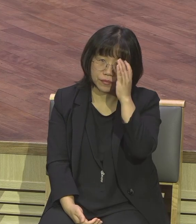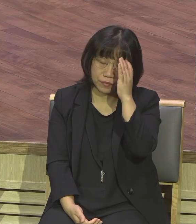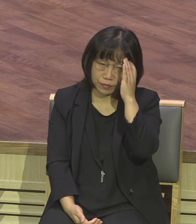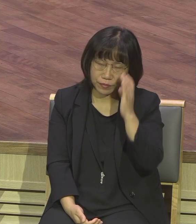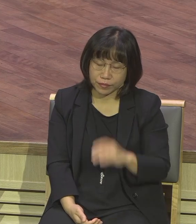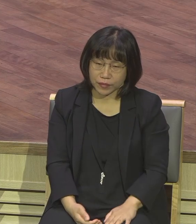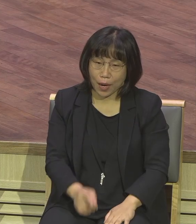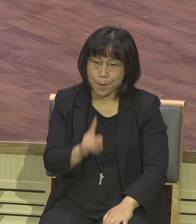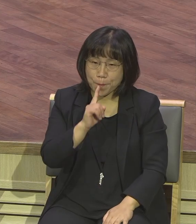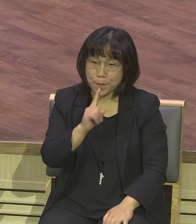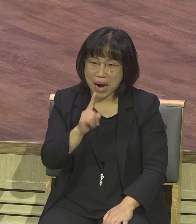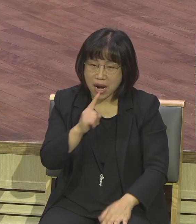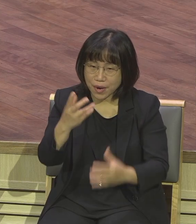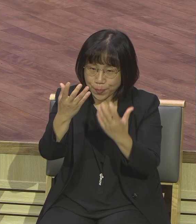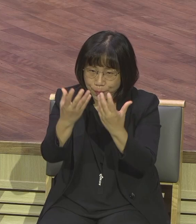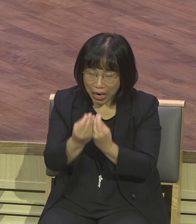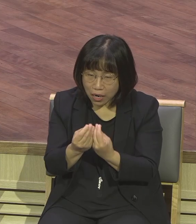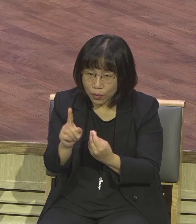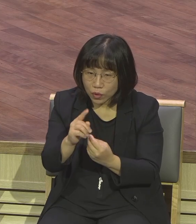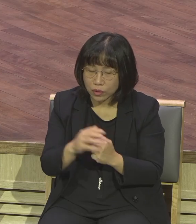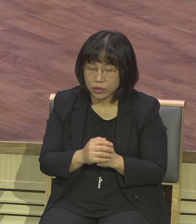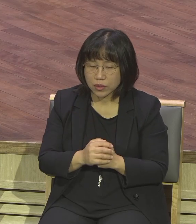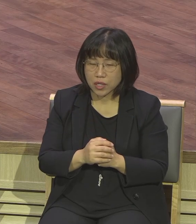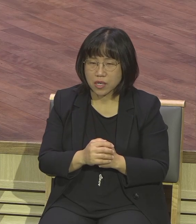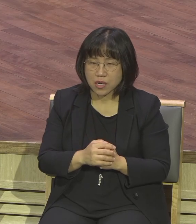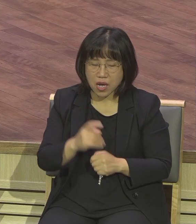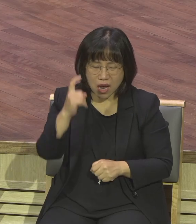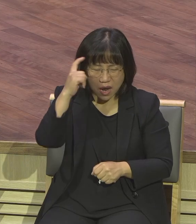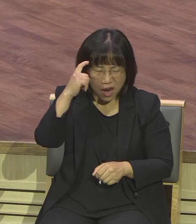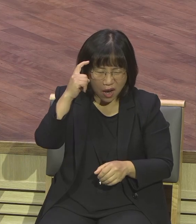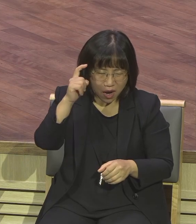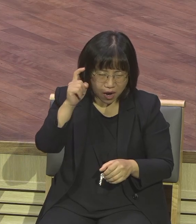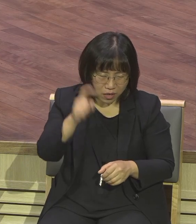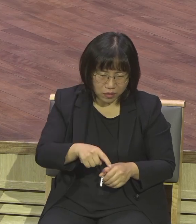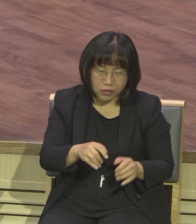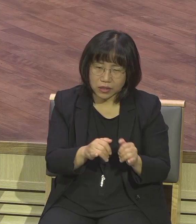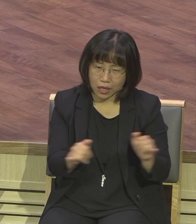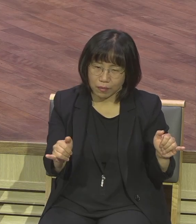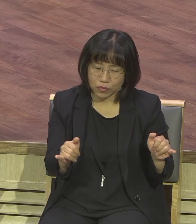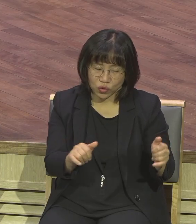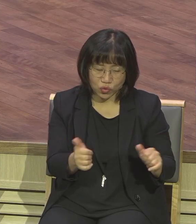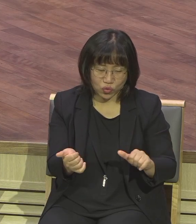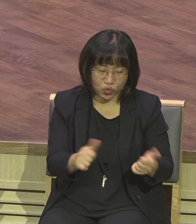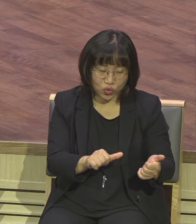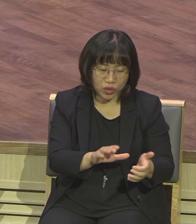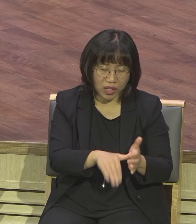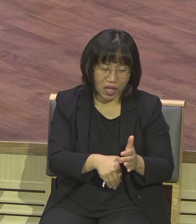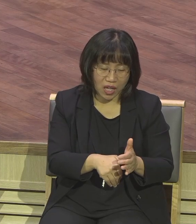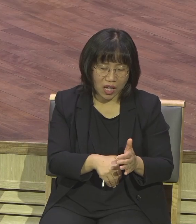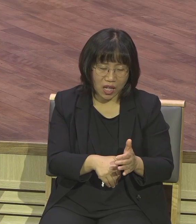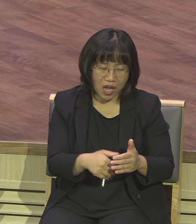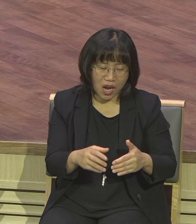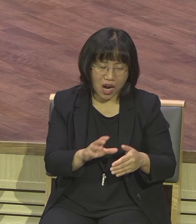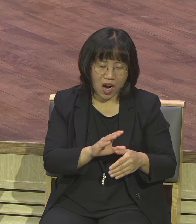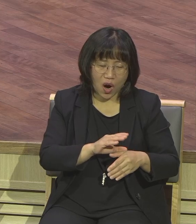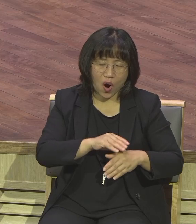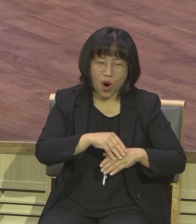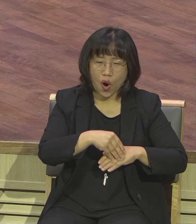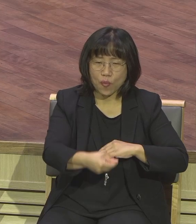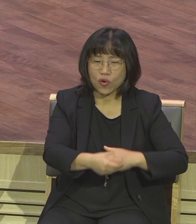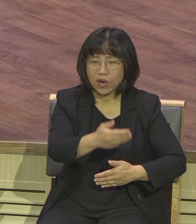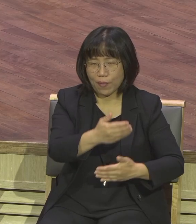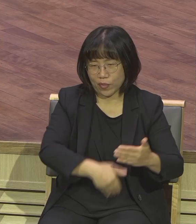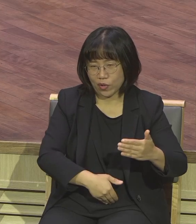이런 말이 있습니다. 어리석은 사람은 죽을 때 허물을 남긴다. 그러나